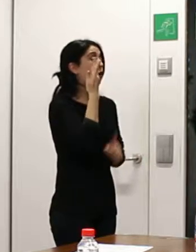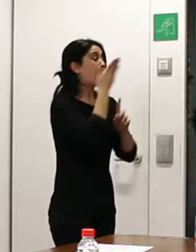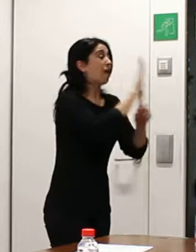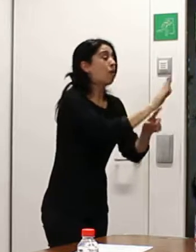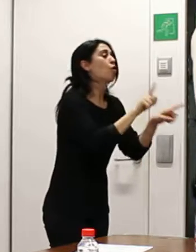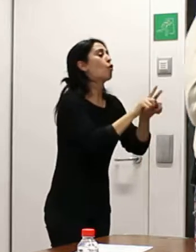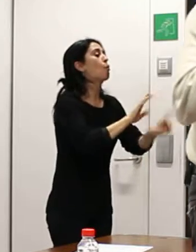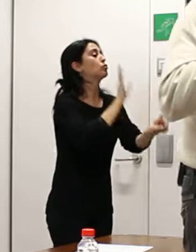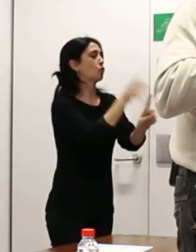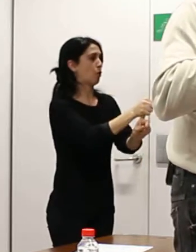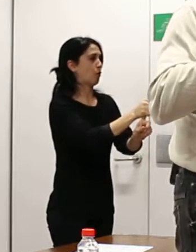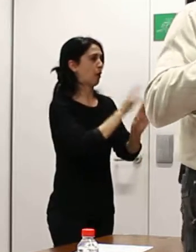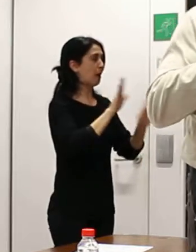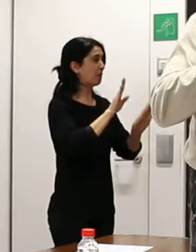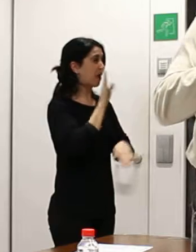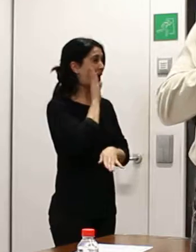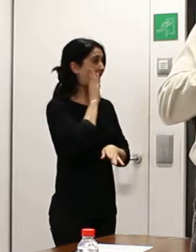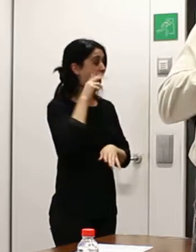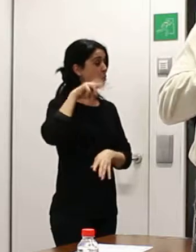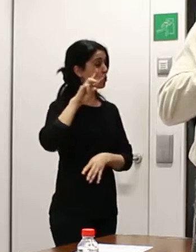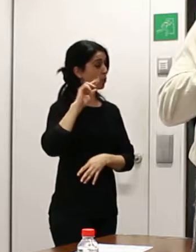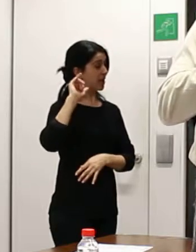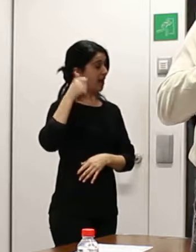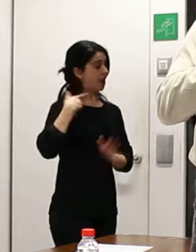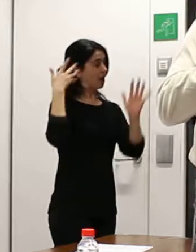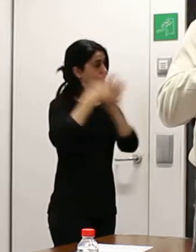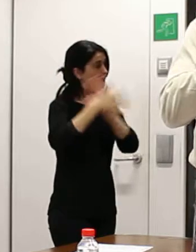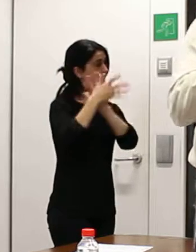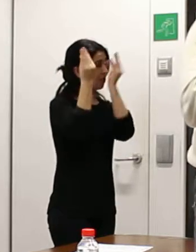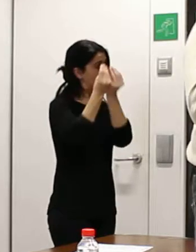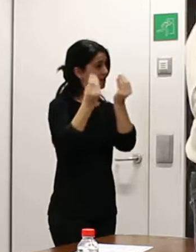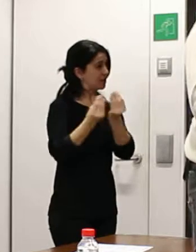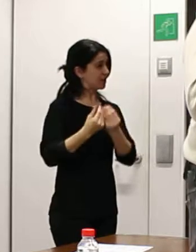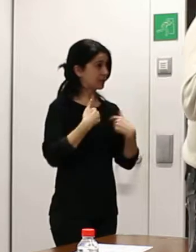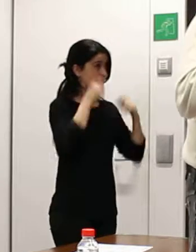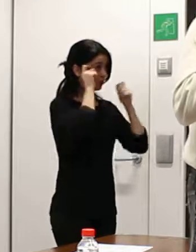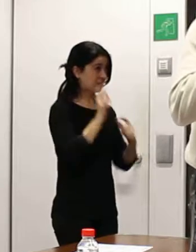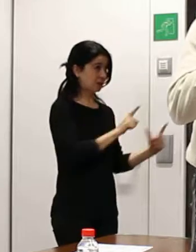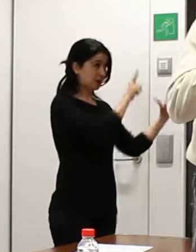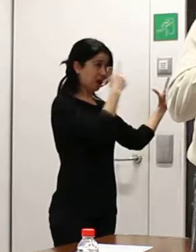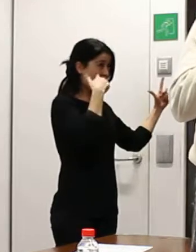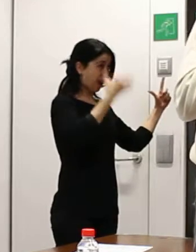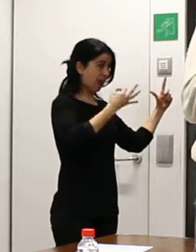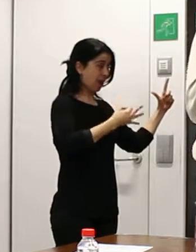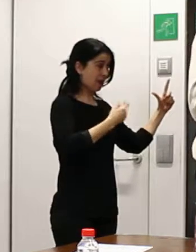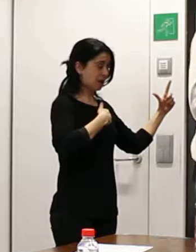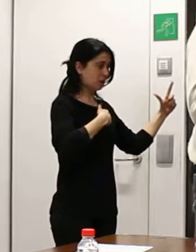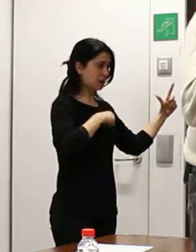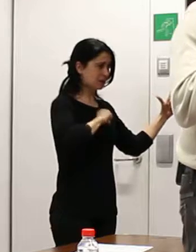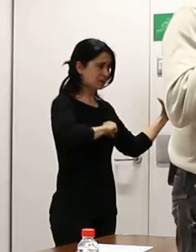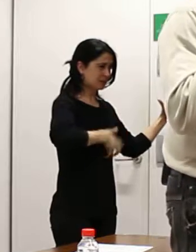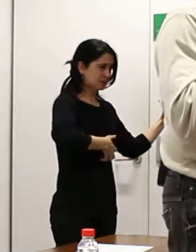conforme Nuria ha ido explicando cifras y yo me las iba imaginando en la realidad, pues me iba